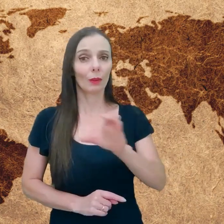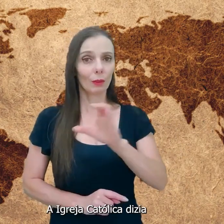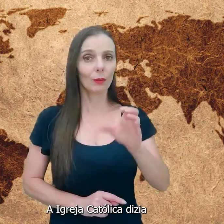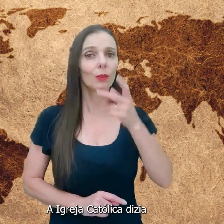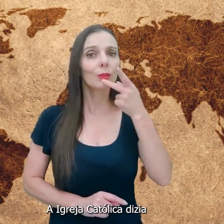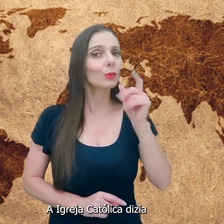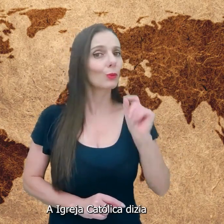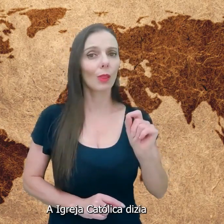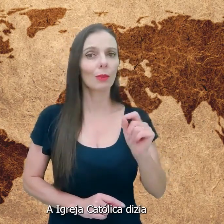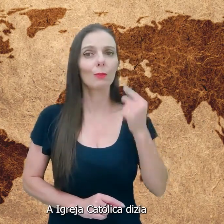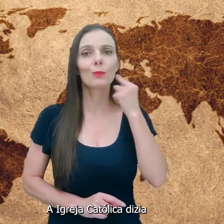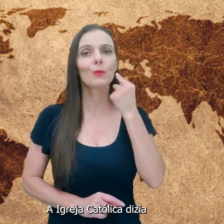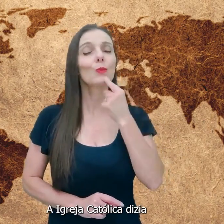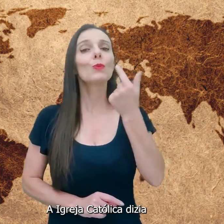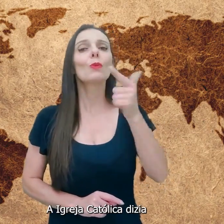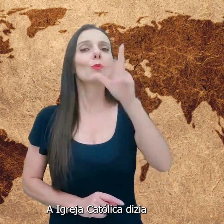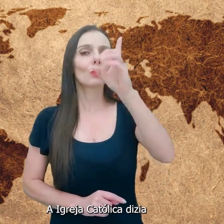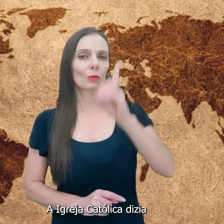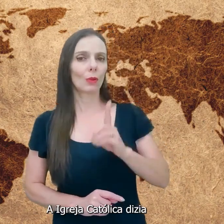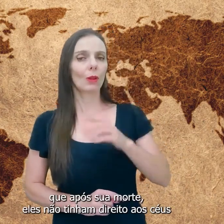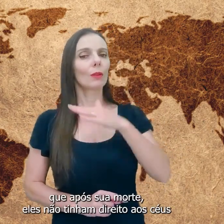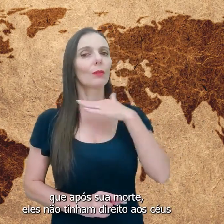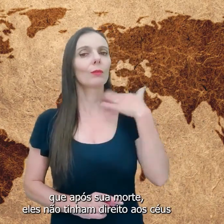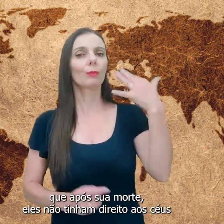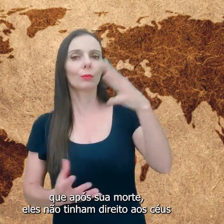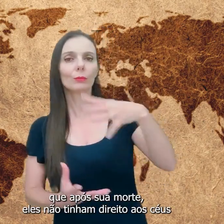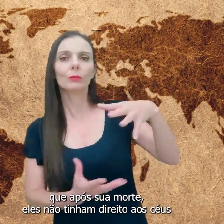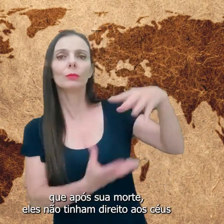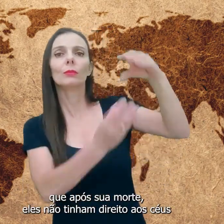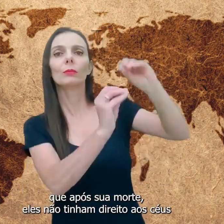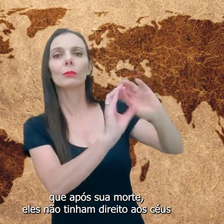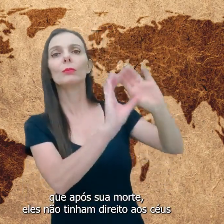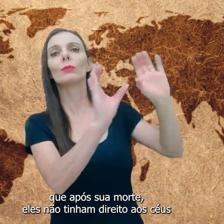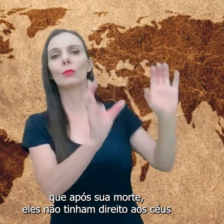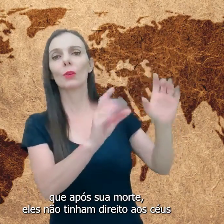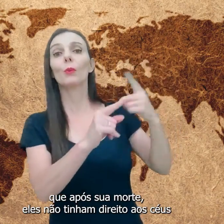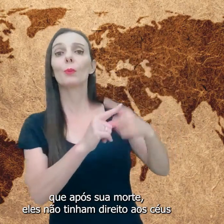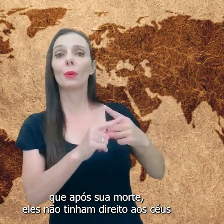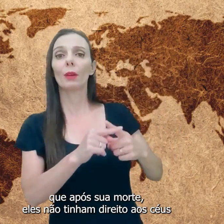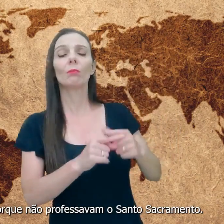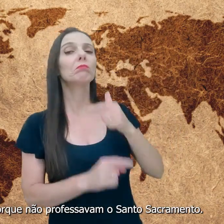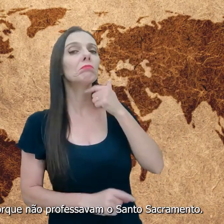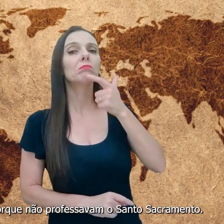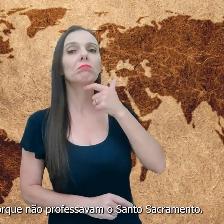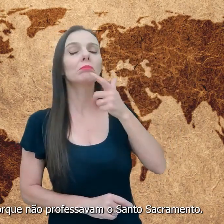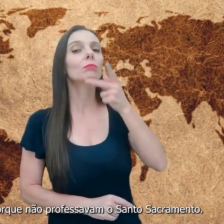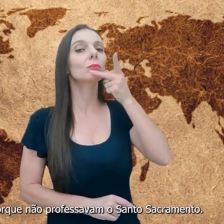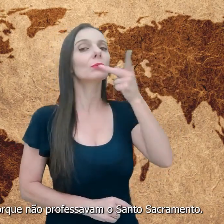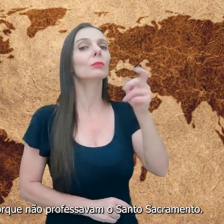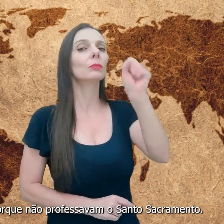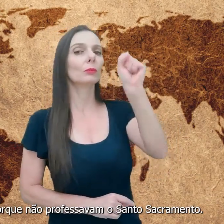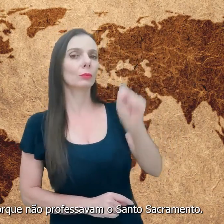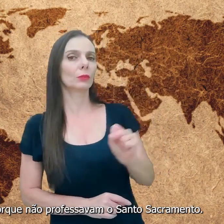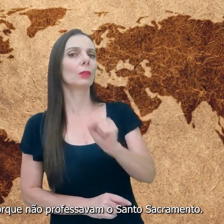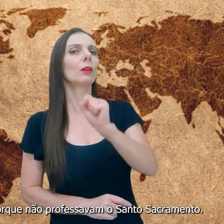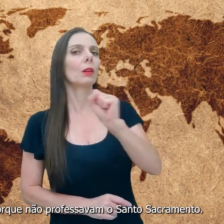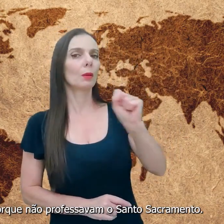Igreja Católica dizia que após sua morte eles não tinham direito aos céus, porque não professavam o Santo Sacramento.